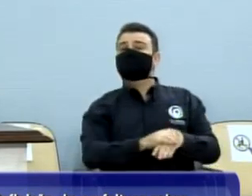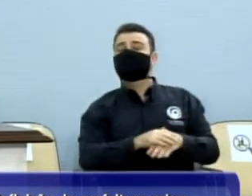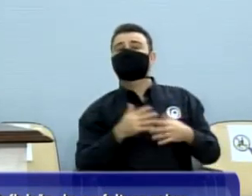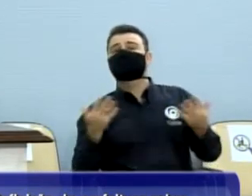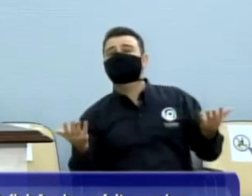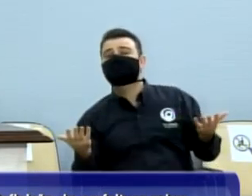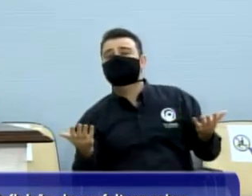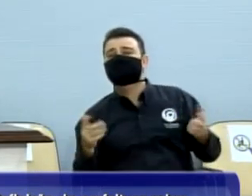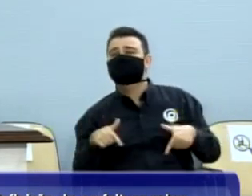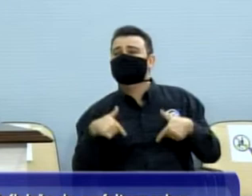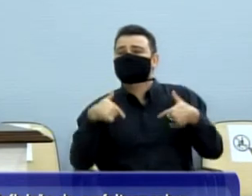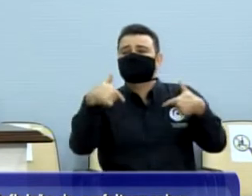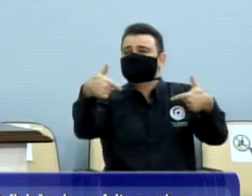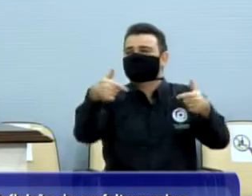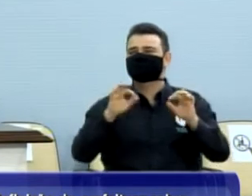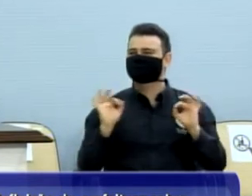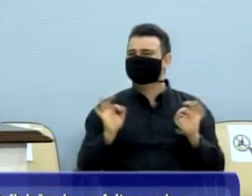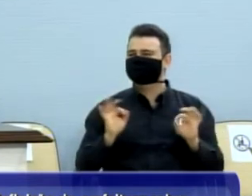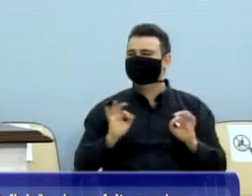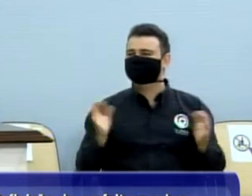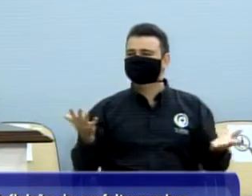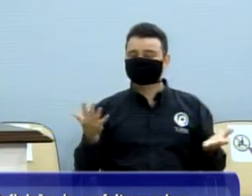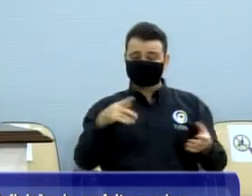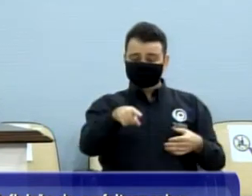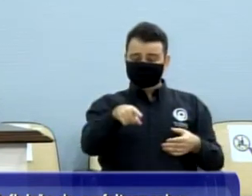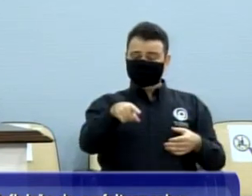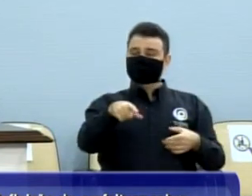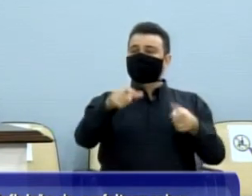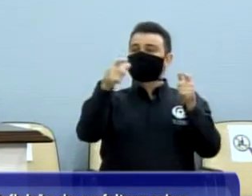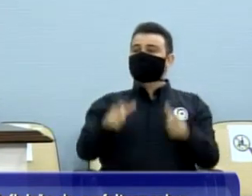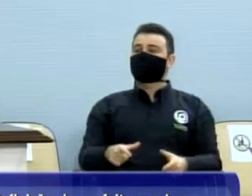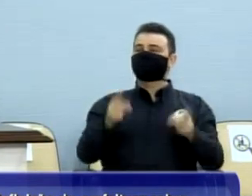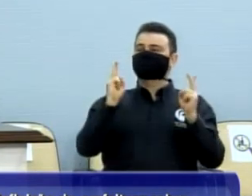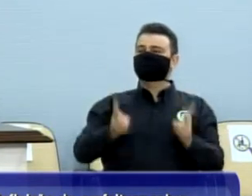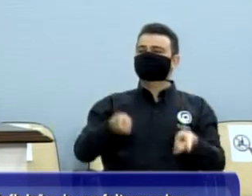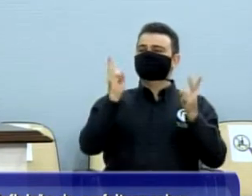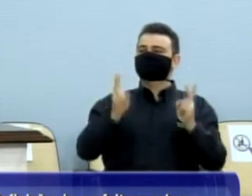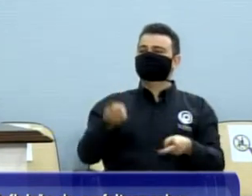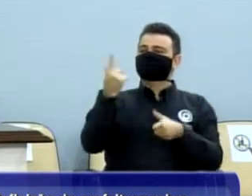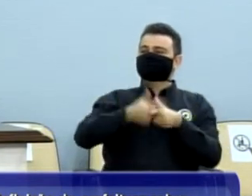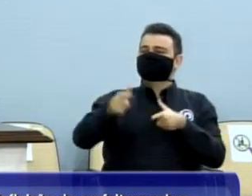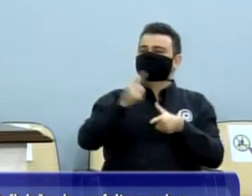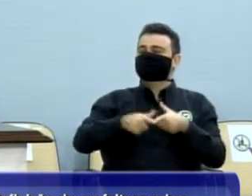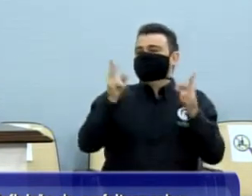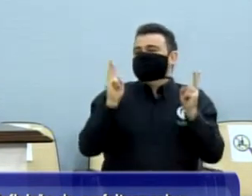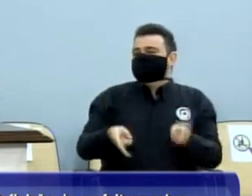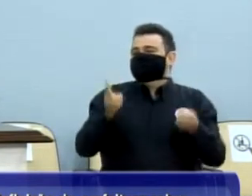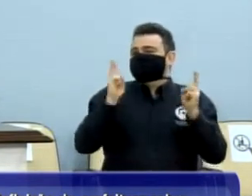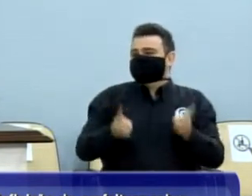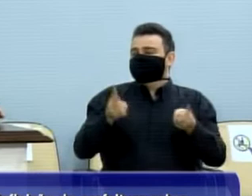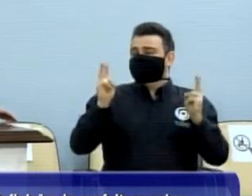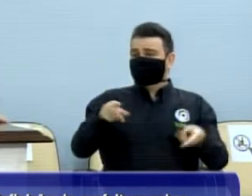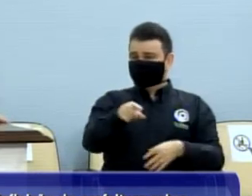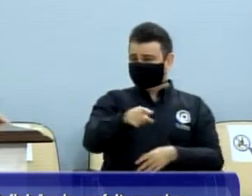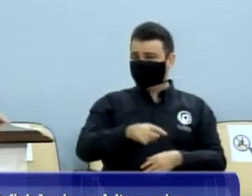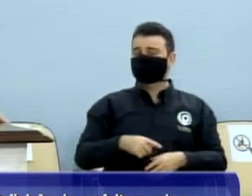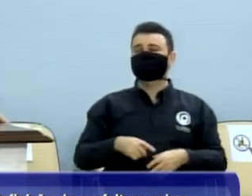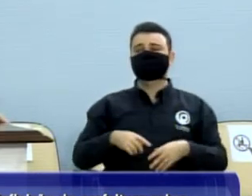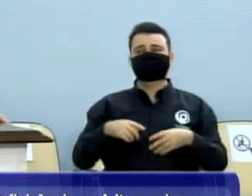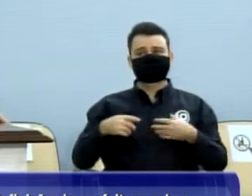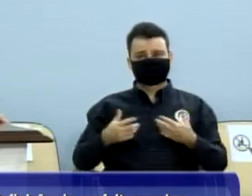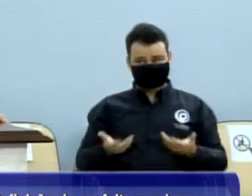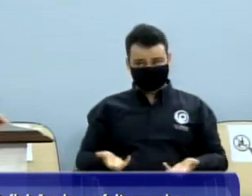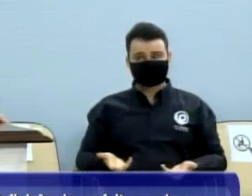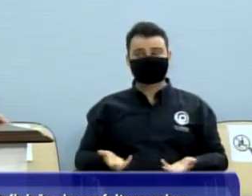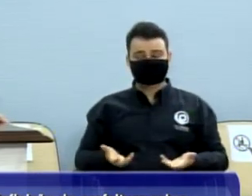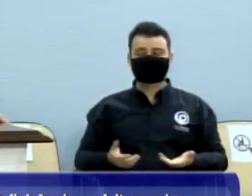alguma situação para aquele local. Então, já estão empurrando com a barriga há muito tempo, e